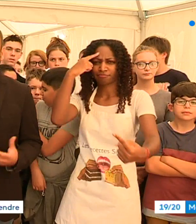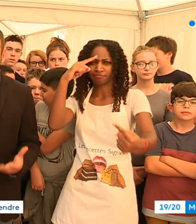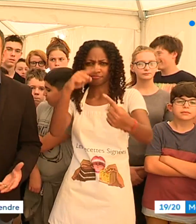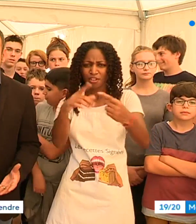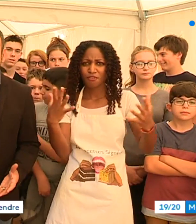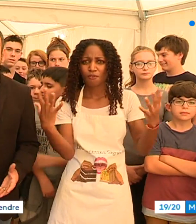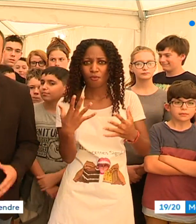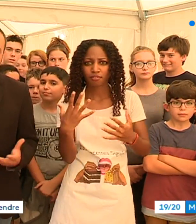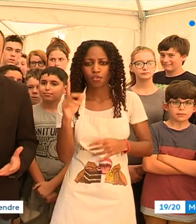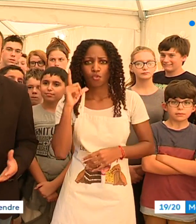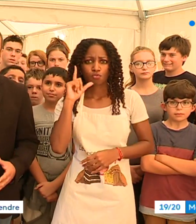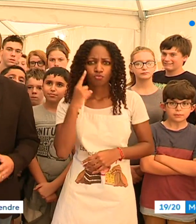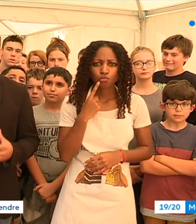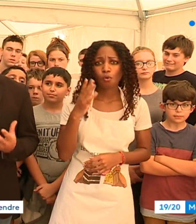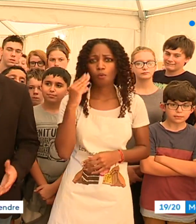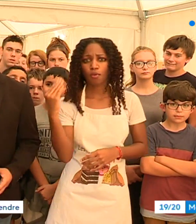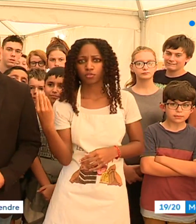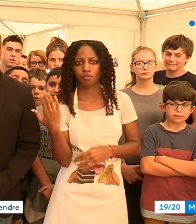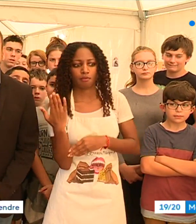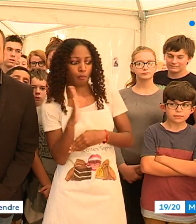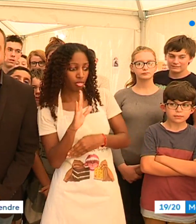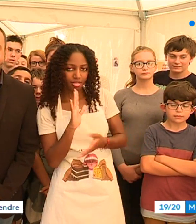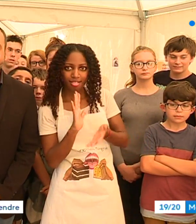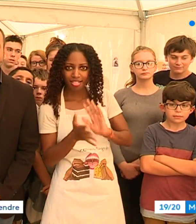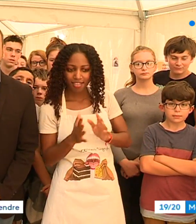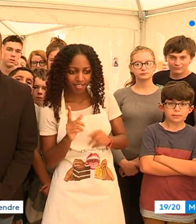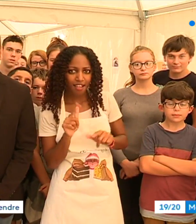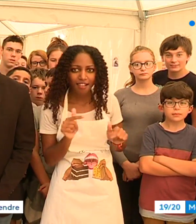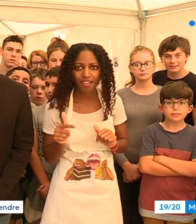connaître cette langue et surtout promouvoir une certaine idée du vivre ensemble.